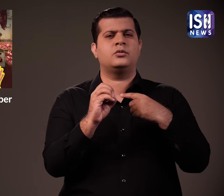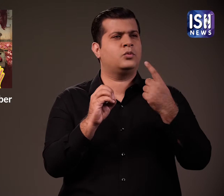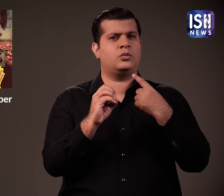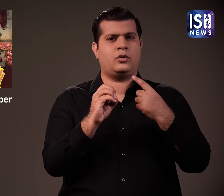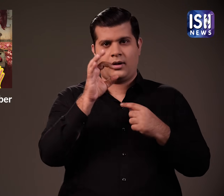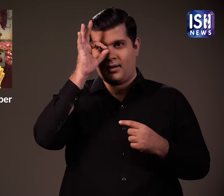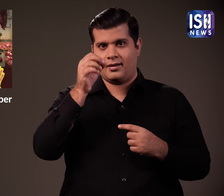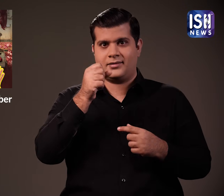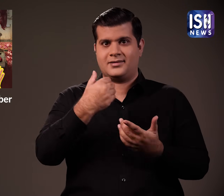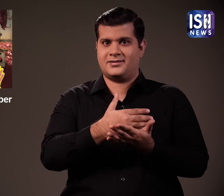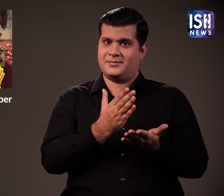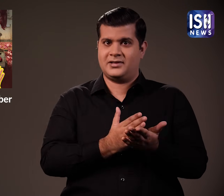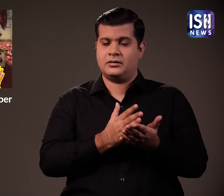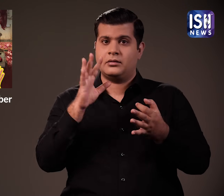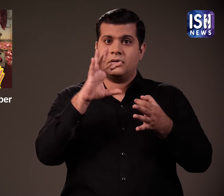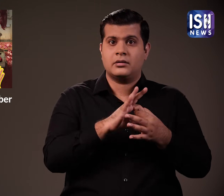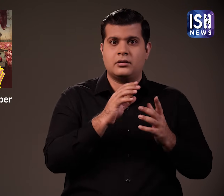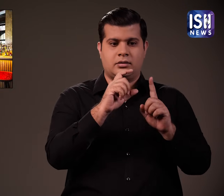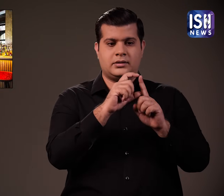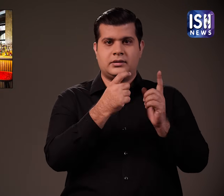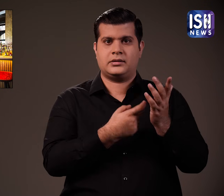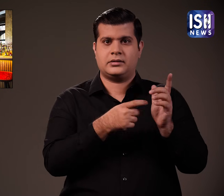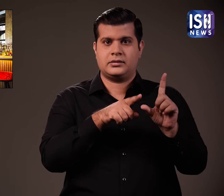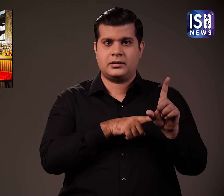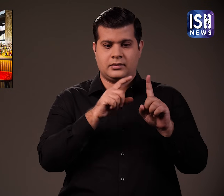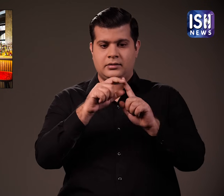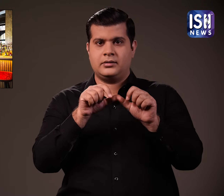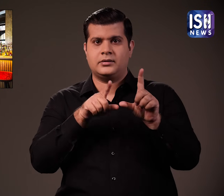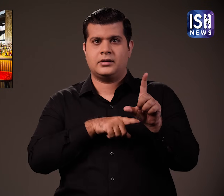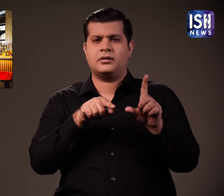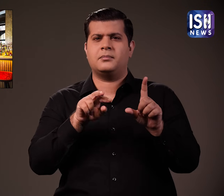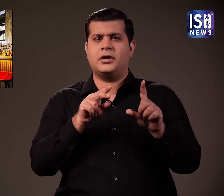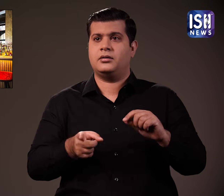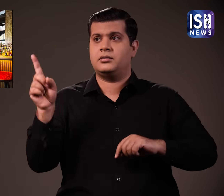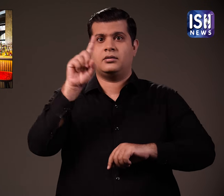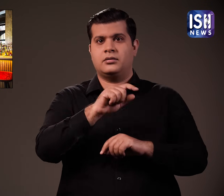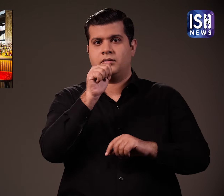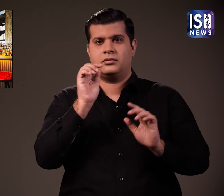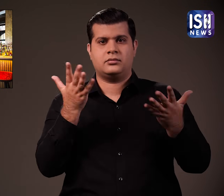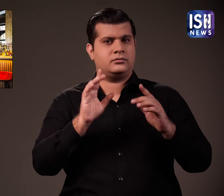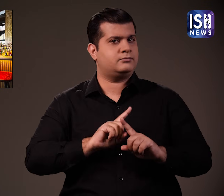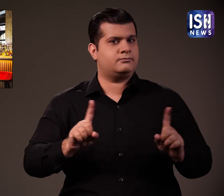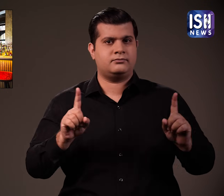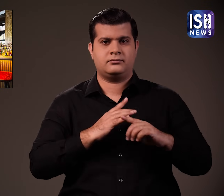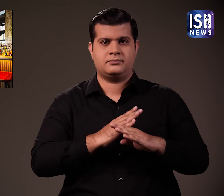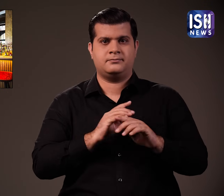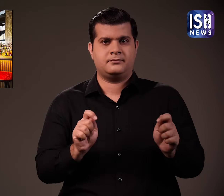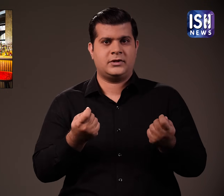भारत में ड्राइडे होता है यानि हर साल इस दिन शराब की बिक्री पर रोक लगाई